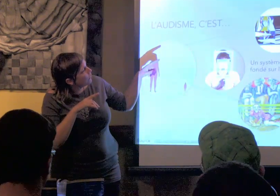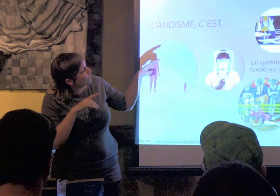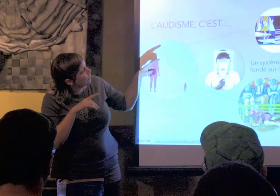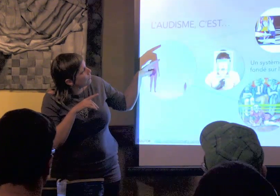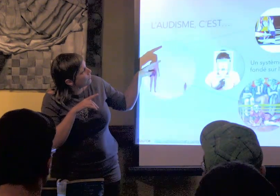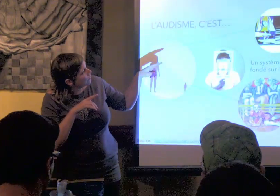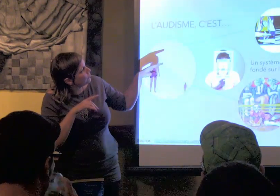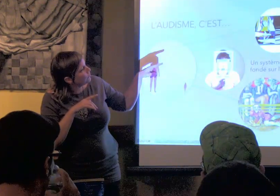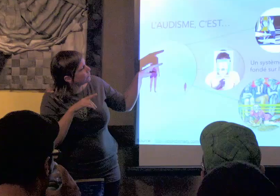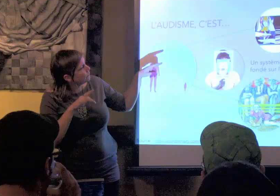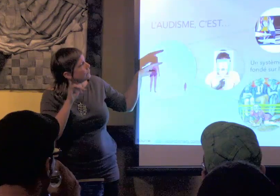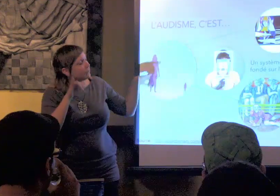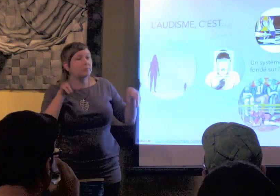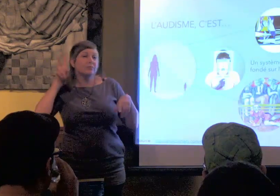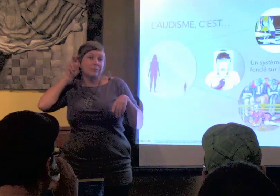Ici.